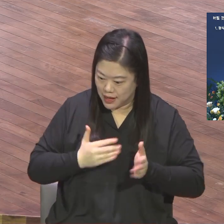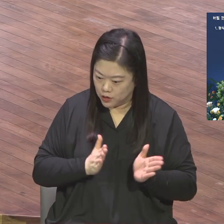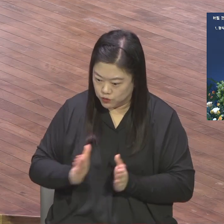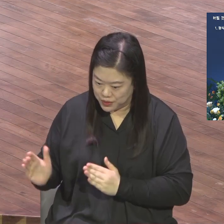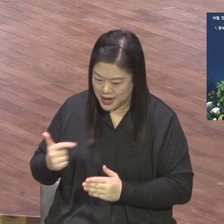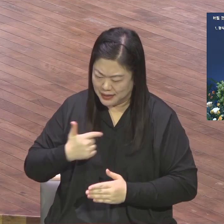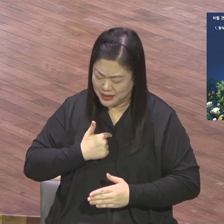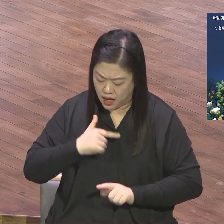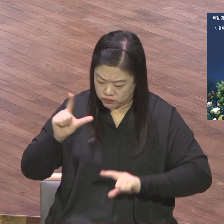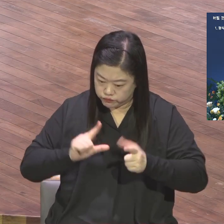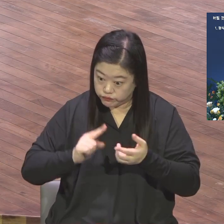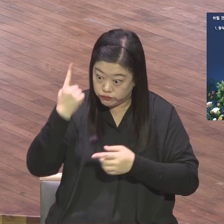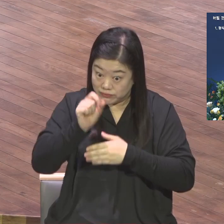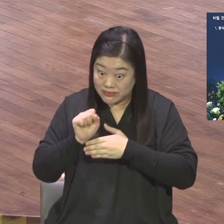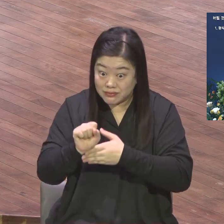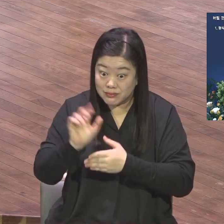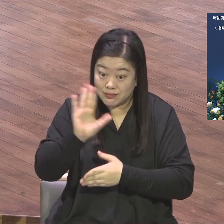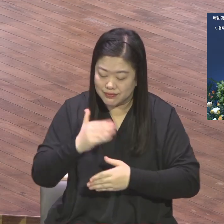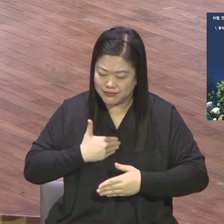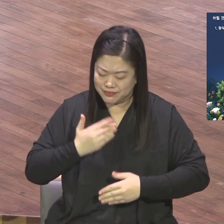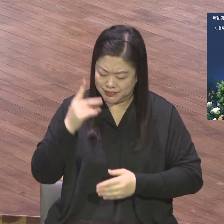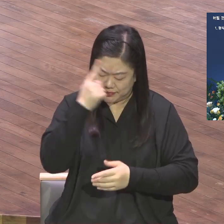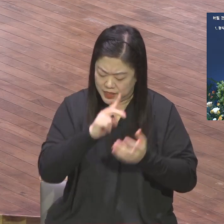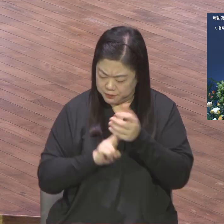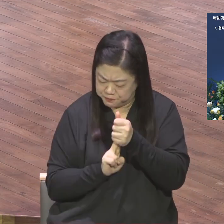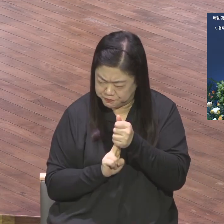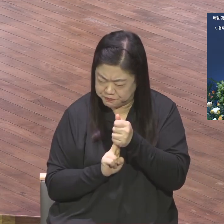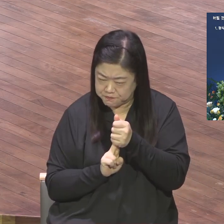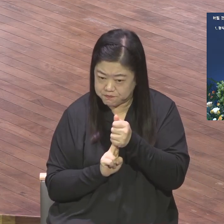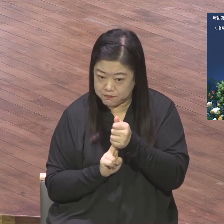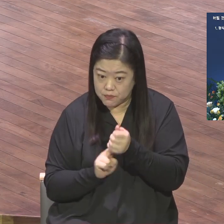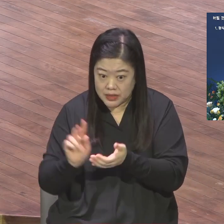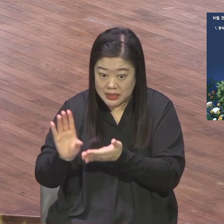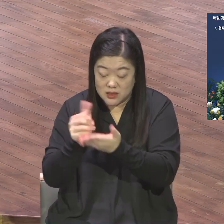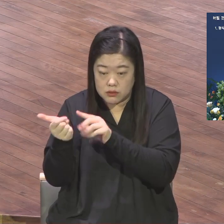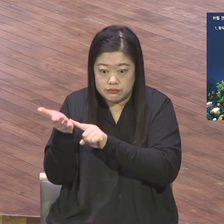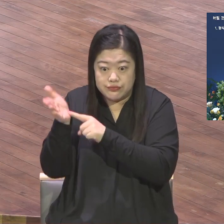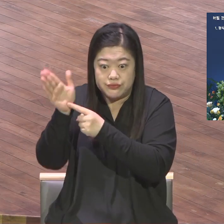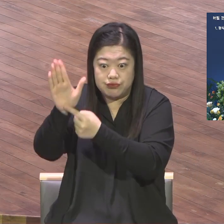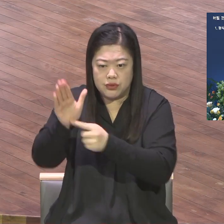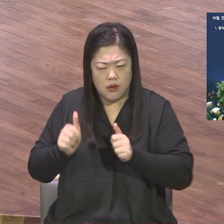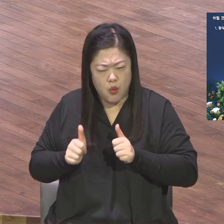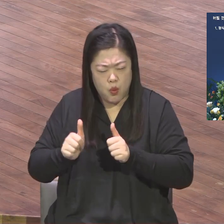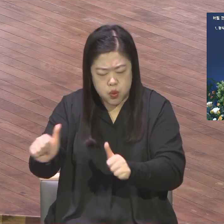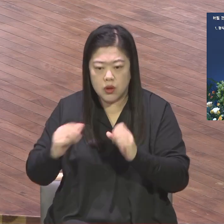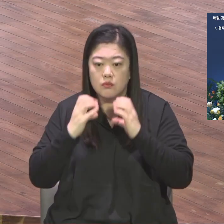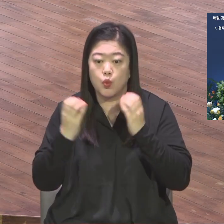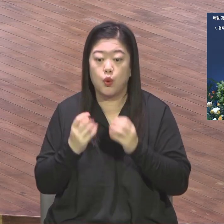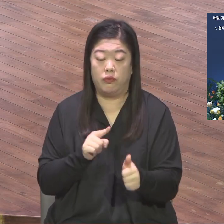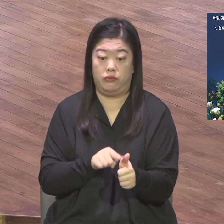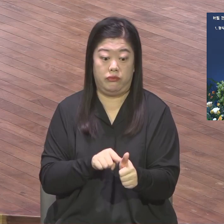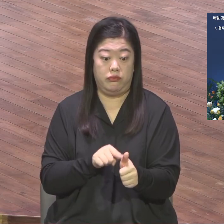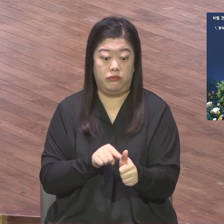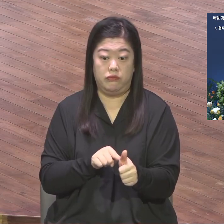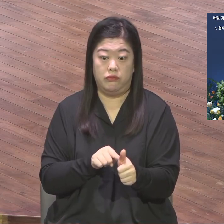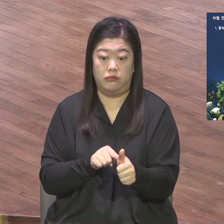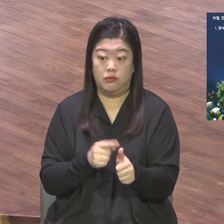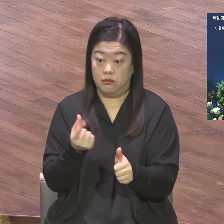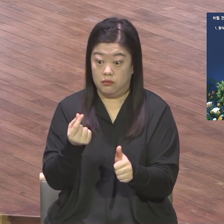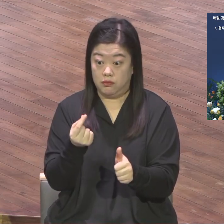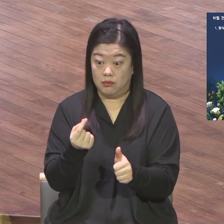감추고 예수 그리스도만 드러내는 그것을 즐기했어요. 마가복음 1장 7절에 보면 자신은